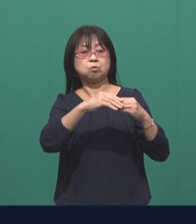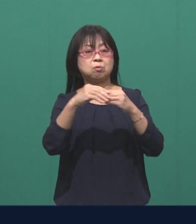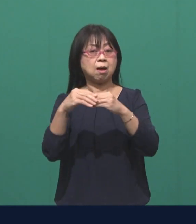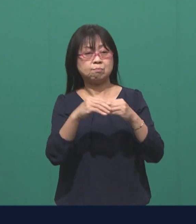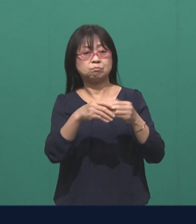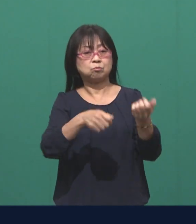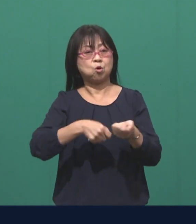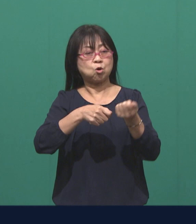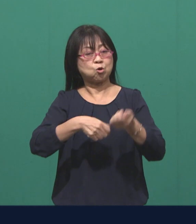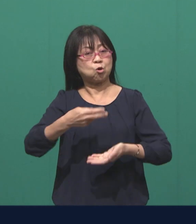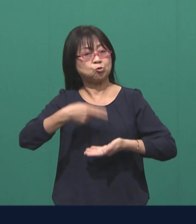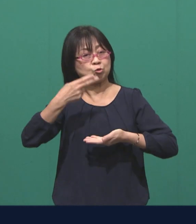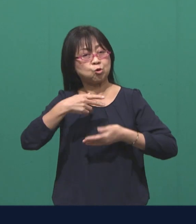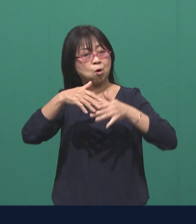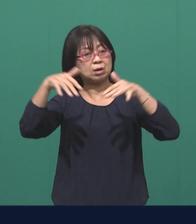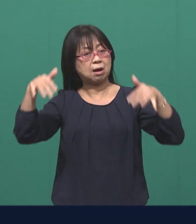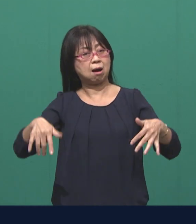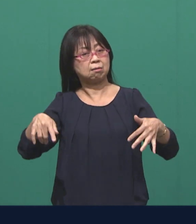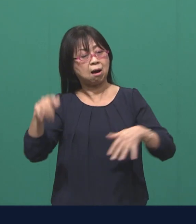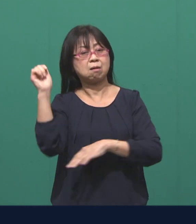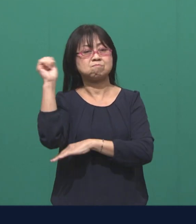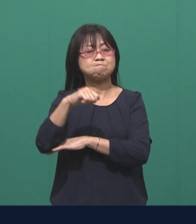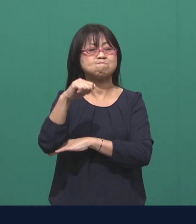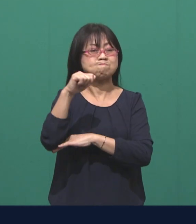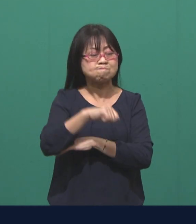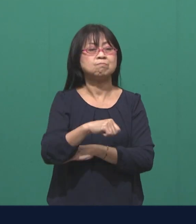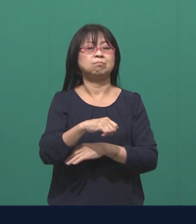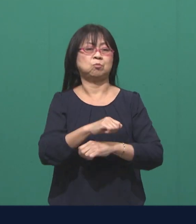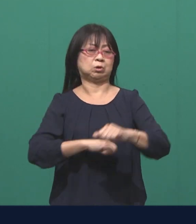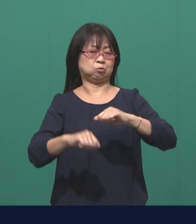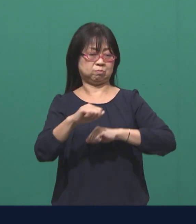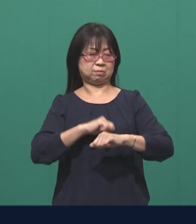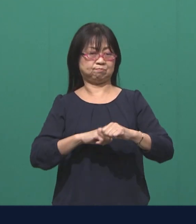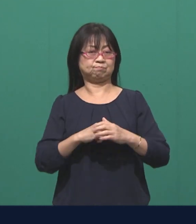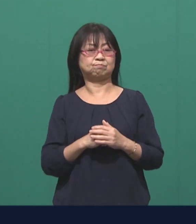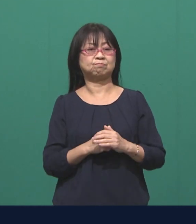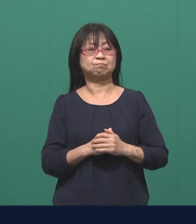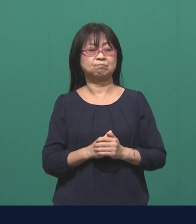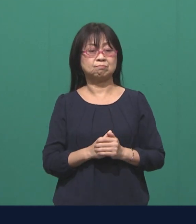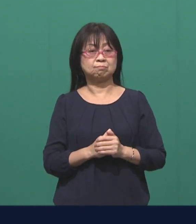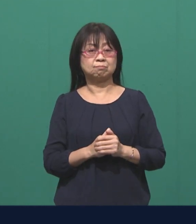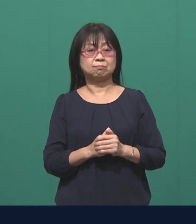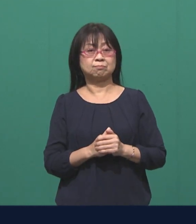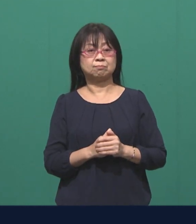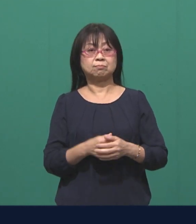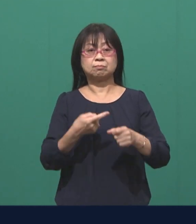FAO 国連農業食料機関が認定する取り組みです。